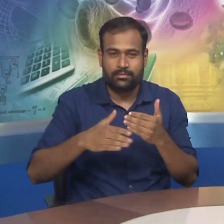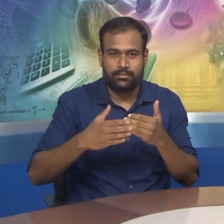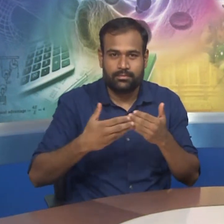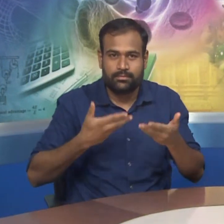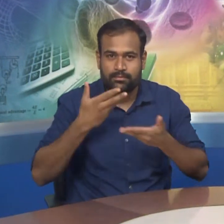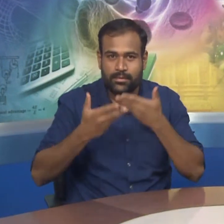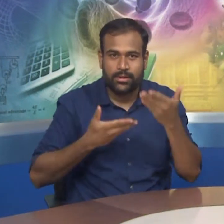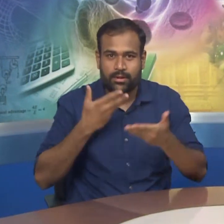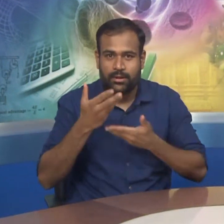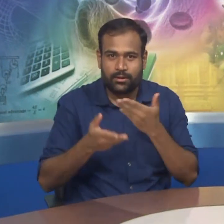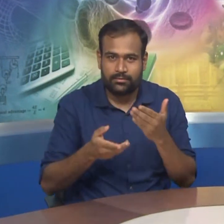Let's get started.